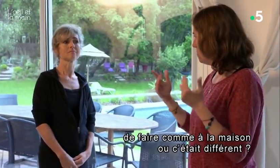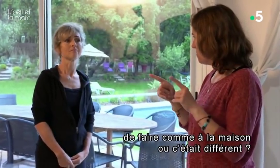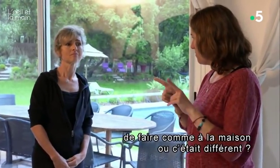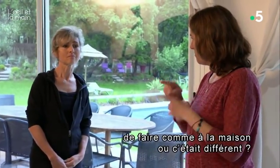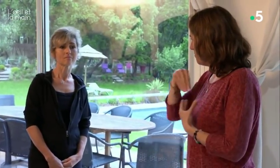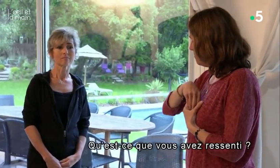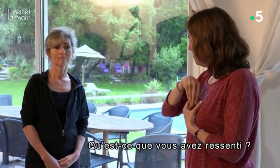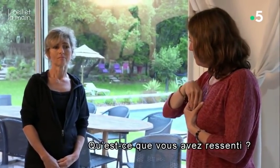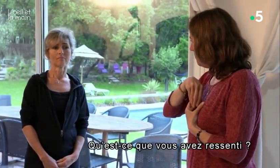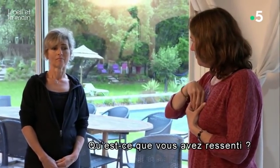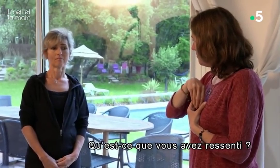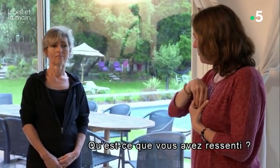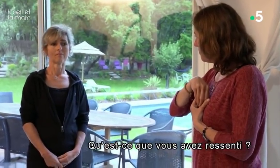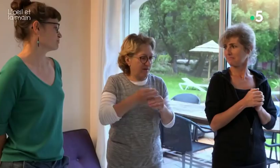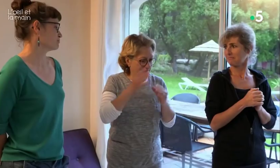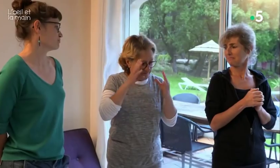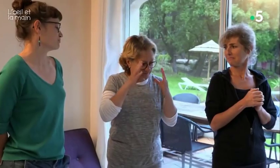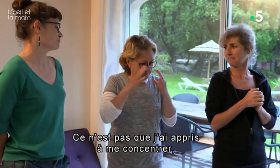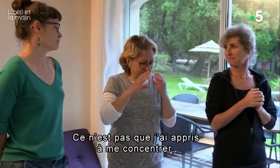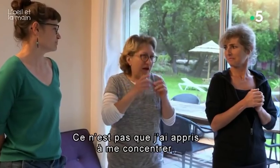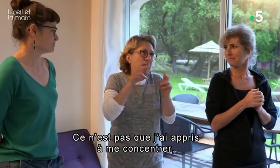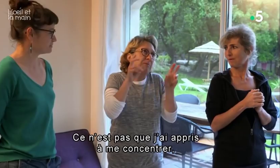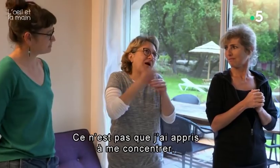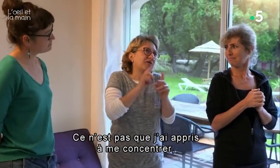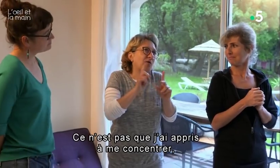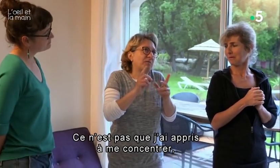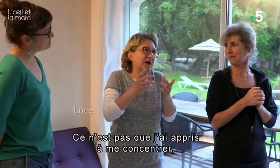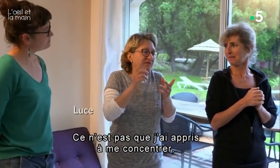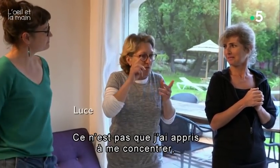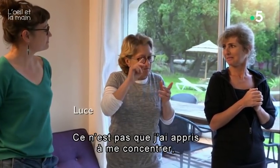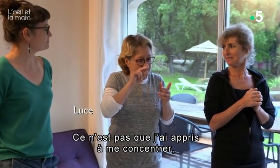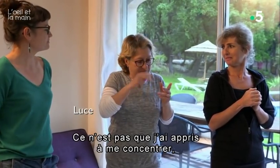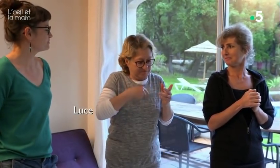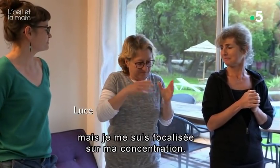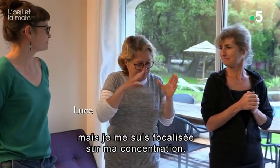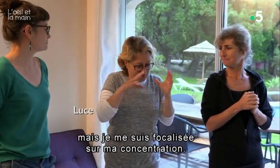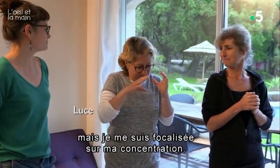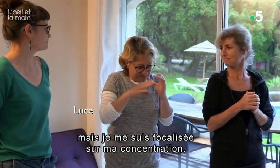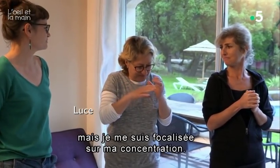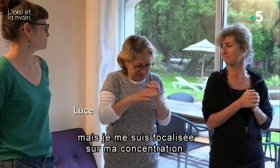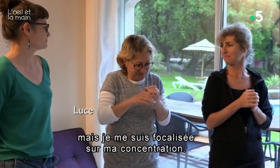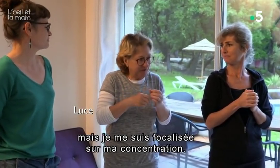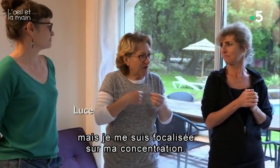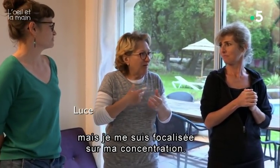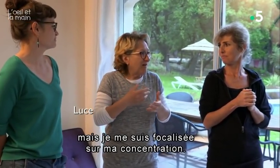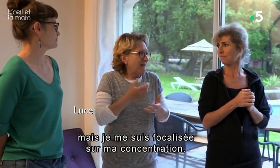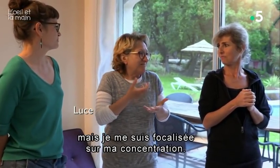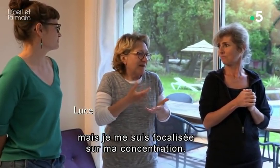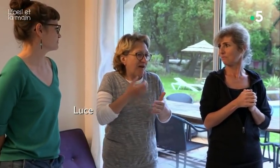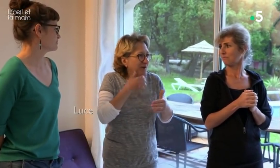différent? Qu'est-ce que vous avez ressenti? C'est pas que j'ai appris à me concentrer, mais je me suis focalisée sur ma concentration. Et